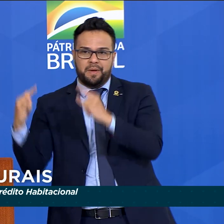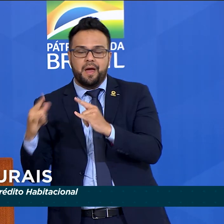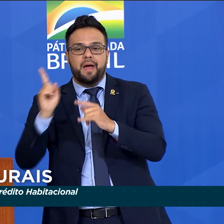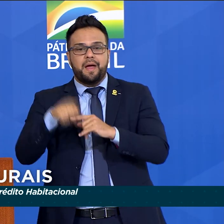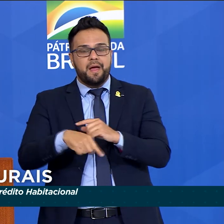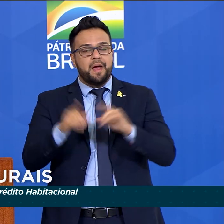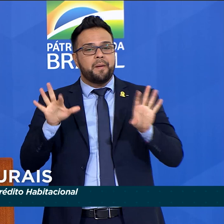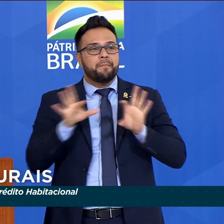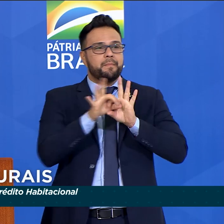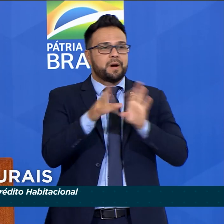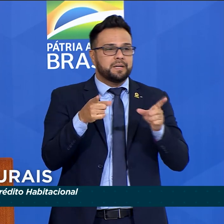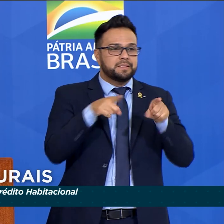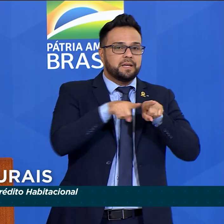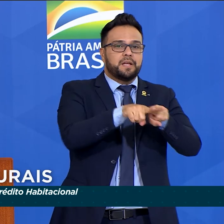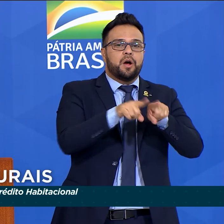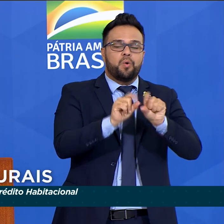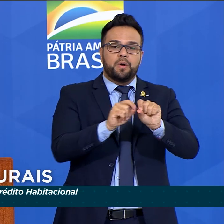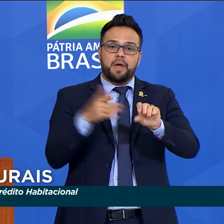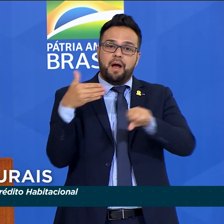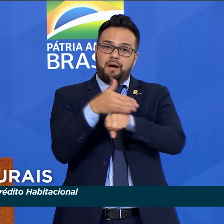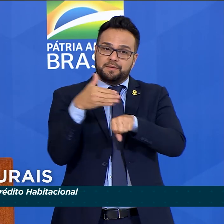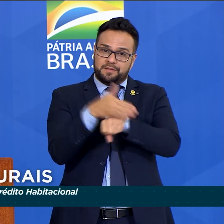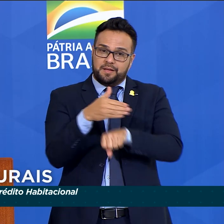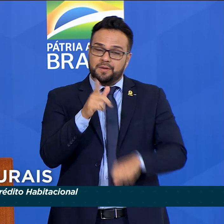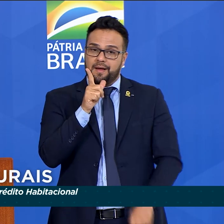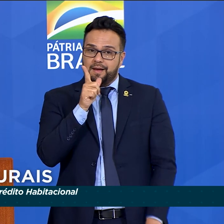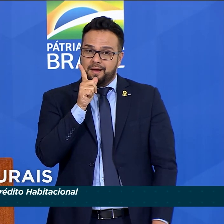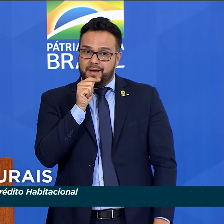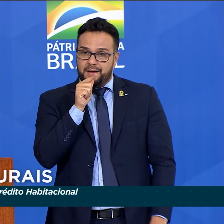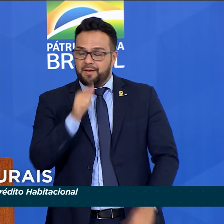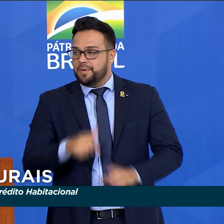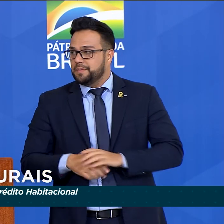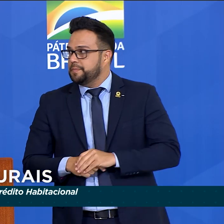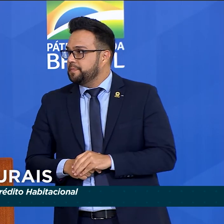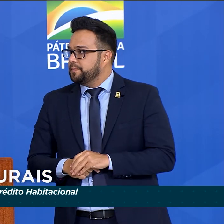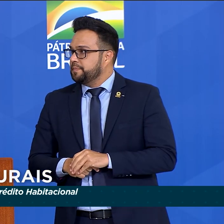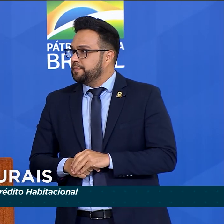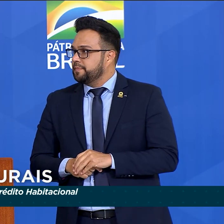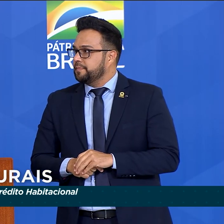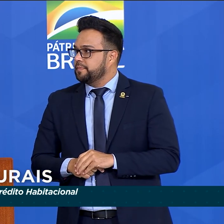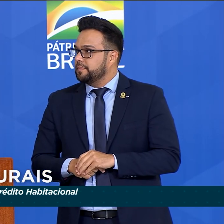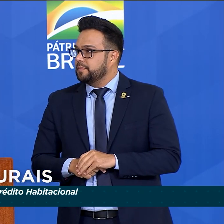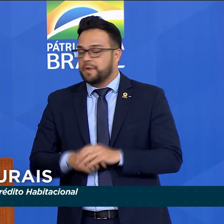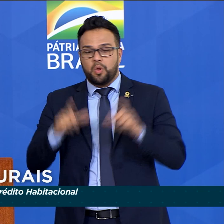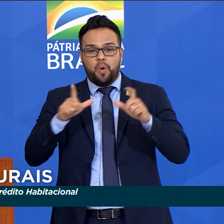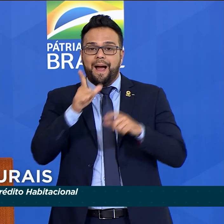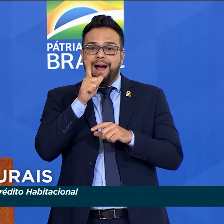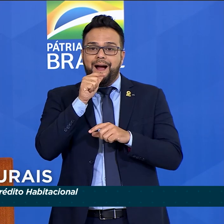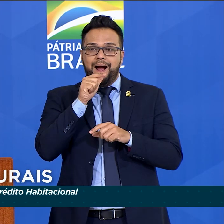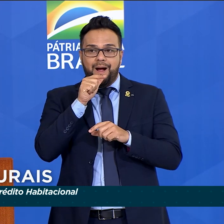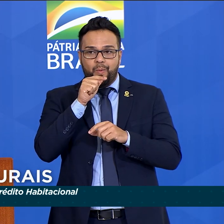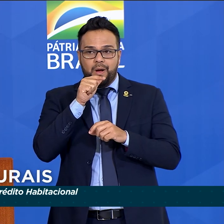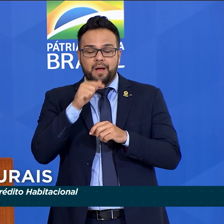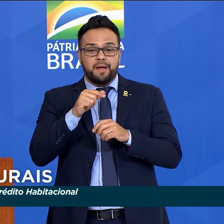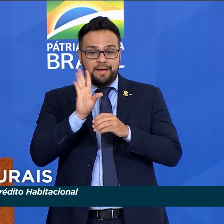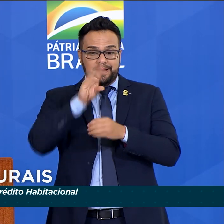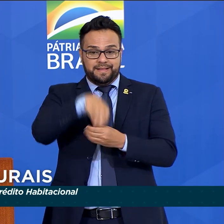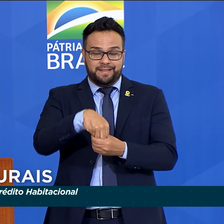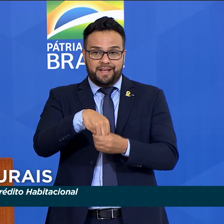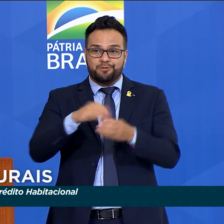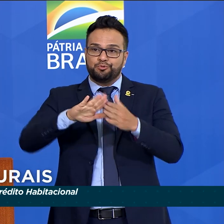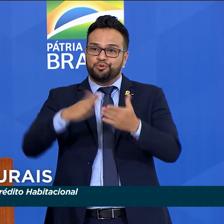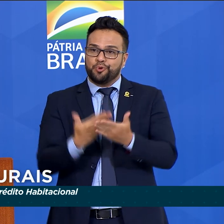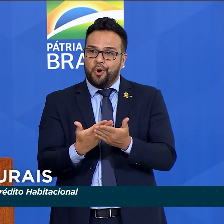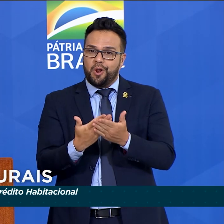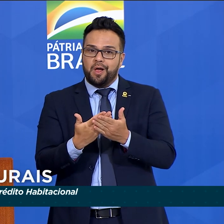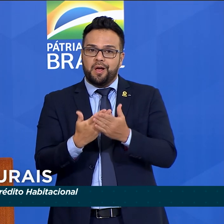a universalização do acesso da água, da disponibilização da água nas escolas dentro de assentamentos